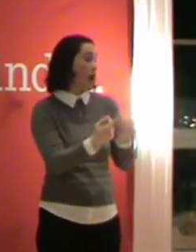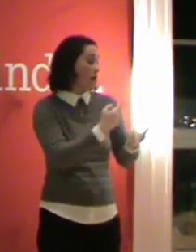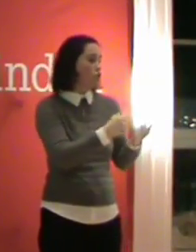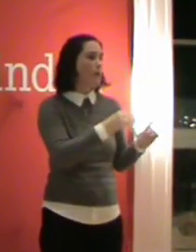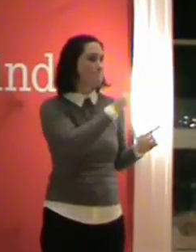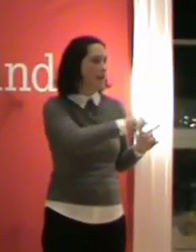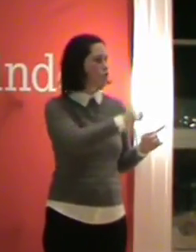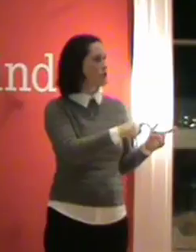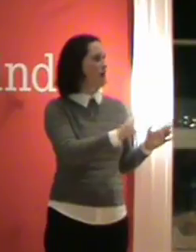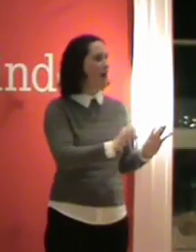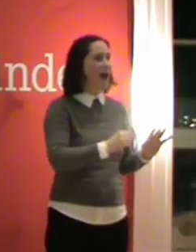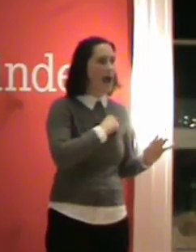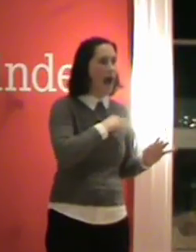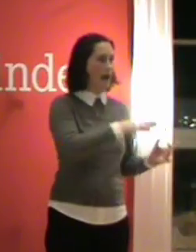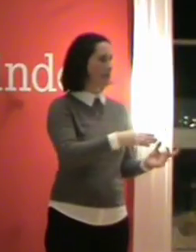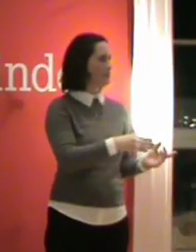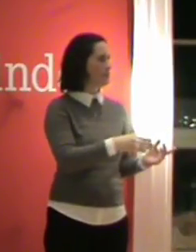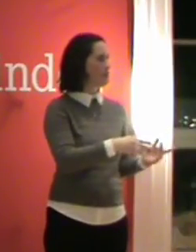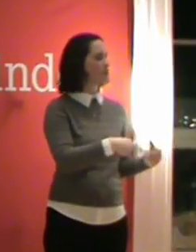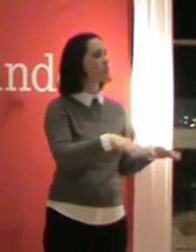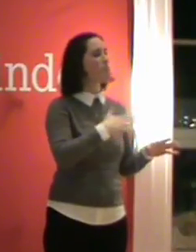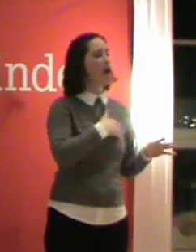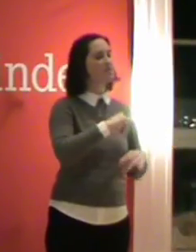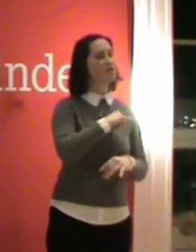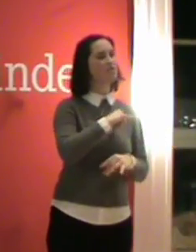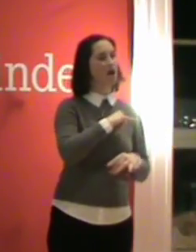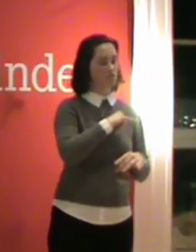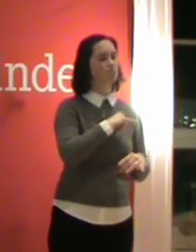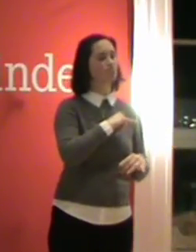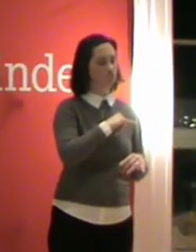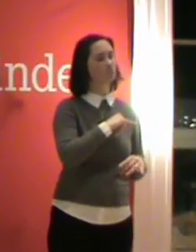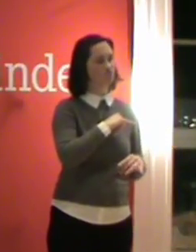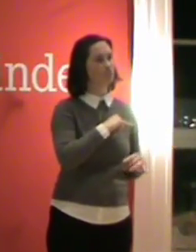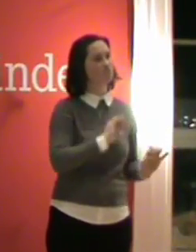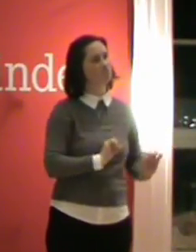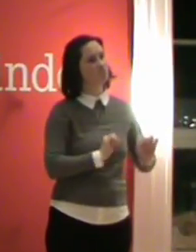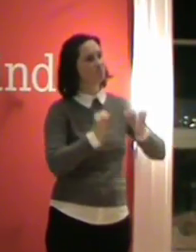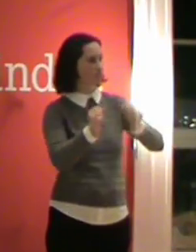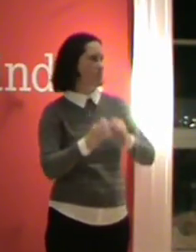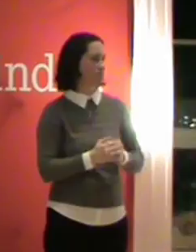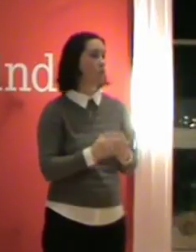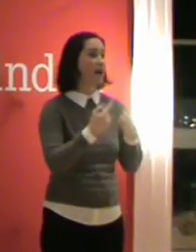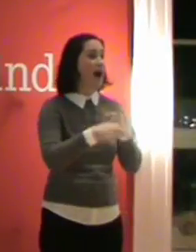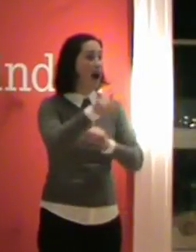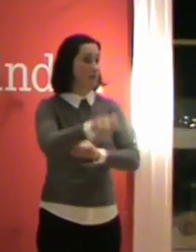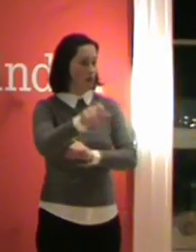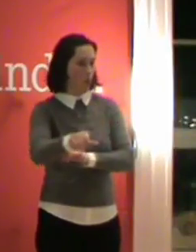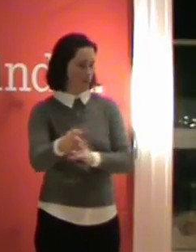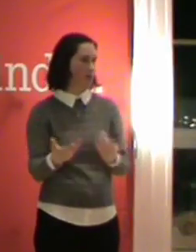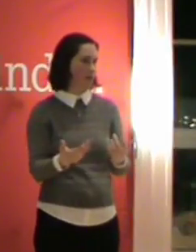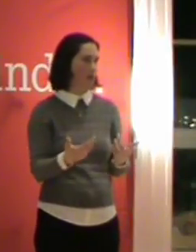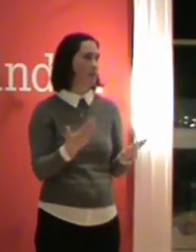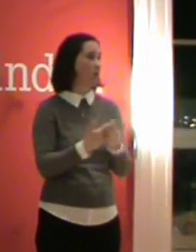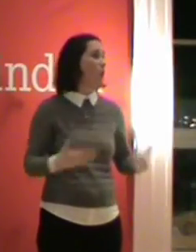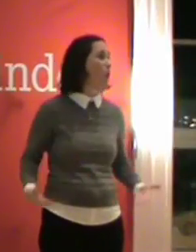sind, auch Möglichkeiten haben, ihre Interessen durchzusetzen und andere, das ist übrigens ein wichtiger Aspekt von Armut, der in